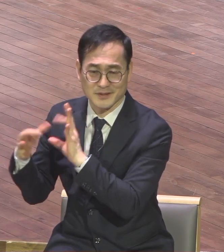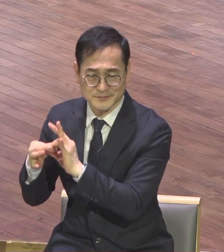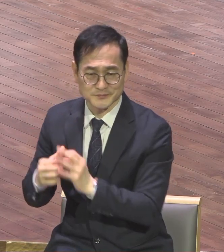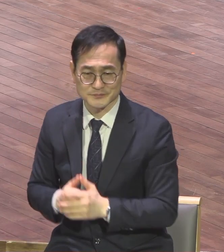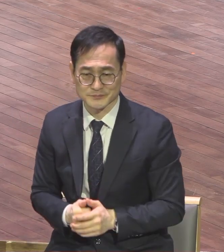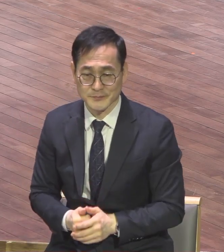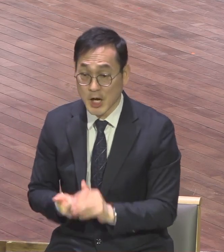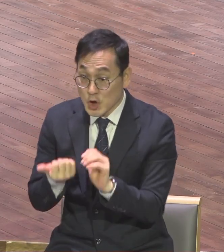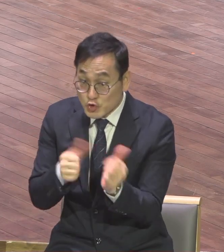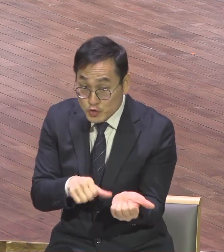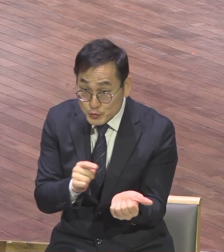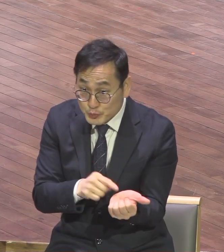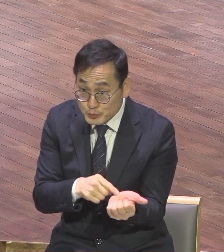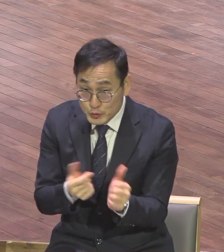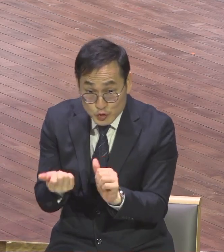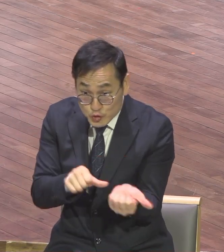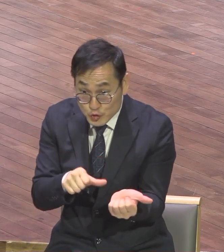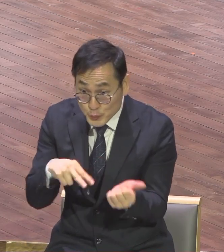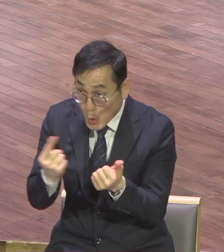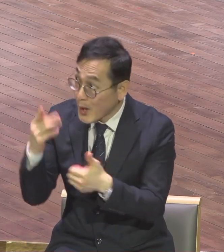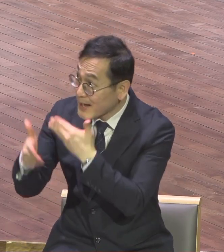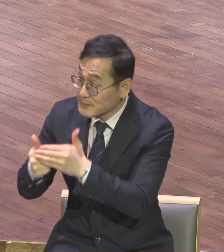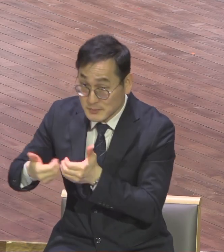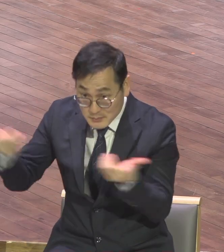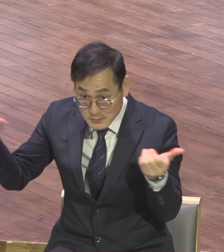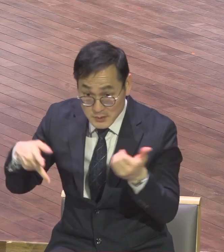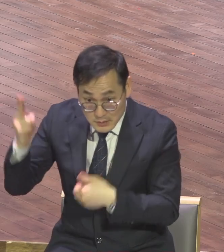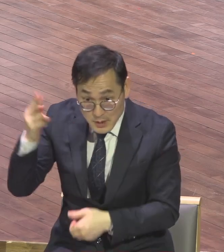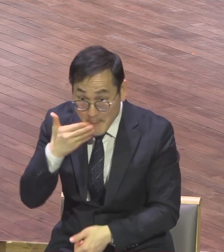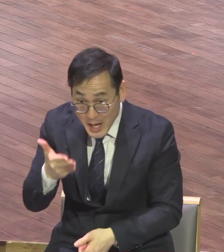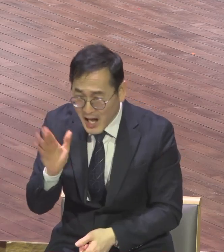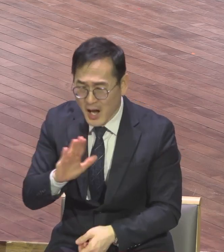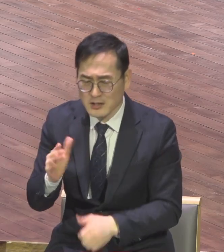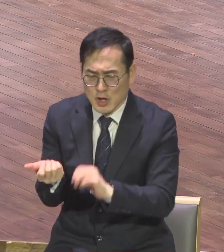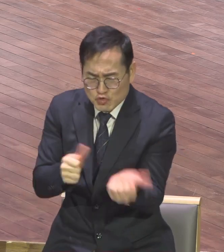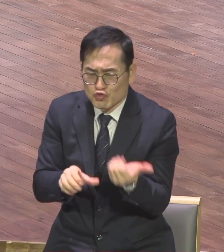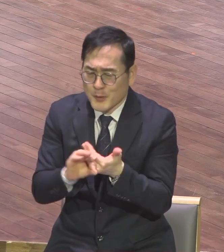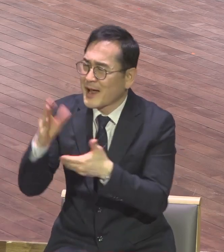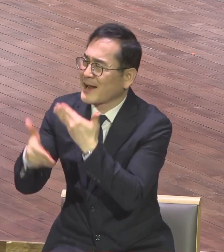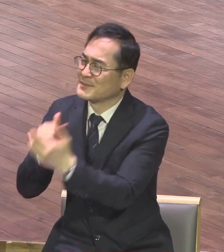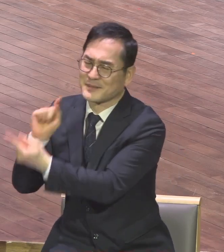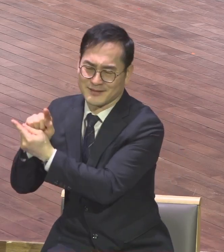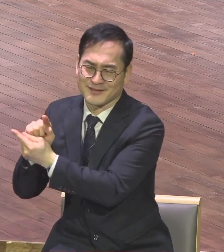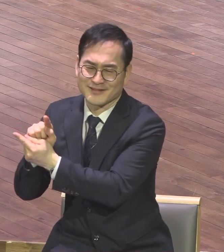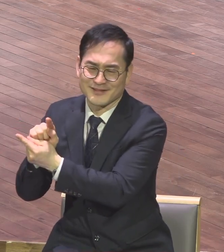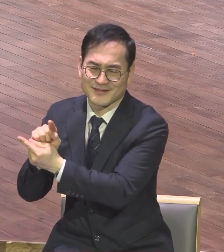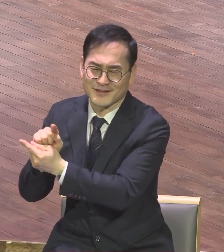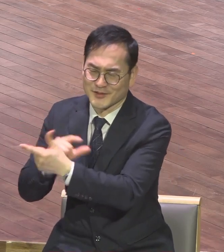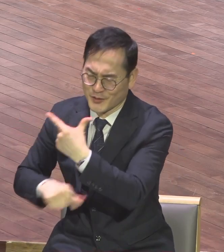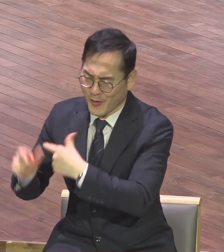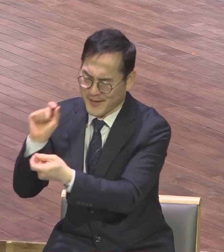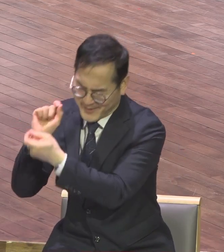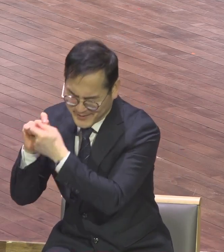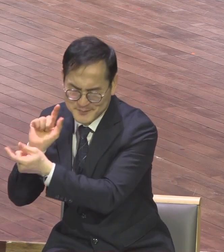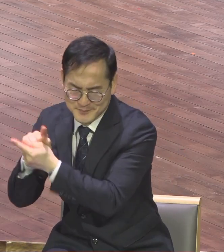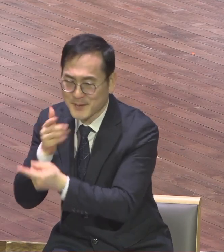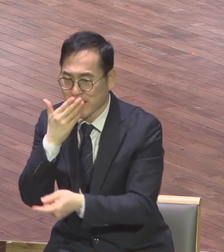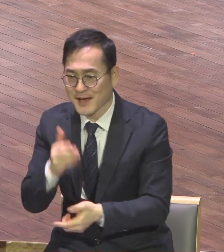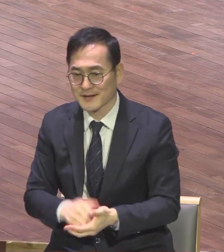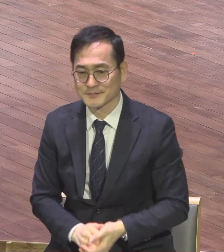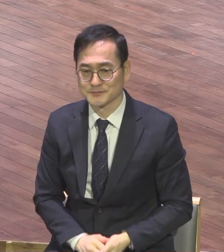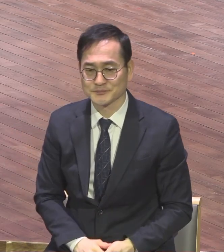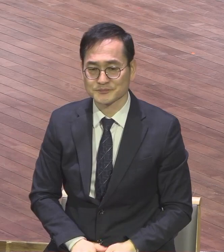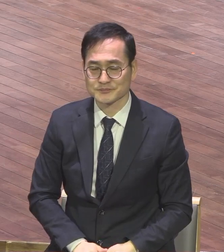시작이 됩니다. 저는 처음에 이 말씀을 들었을 때 마음속으로 그런 질문을 했어요. 그러면 막 살아도